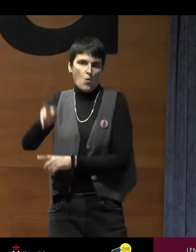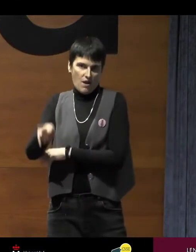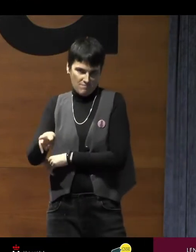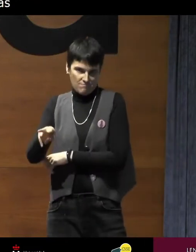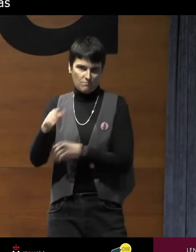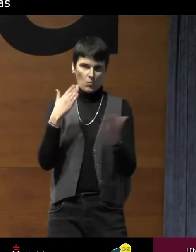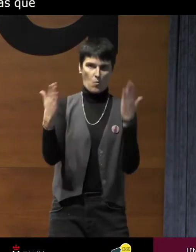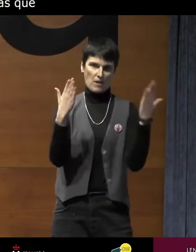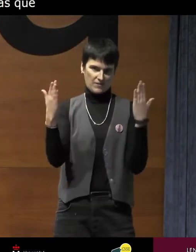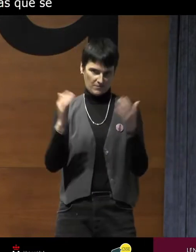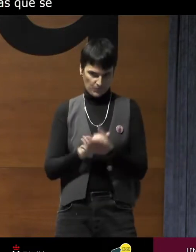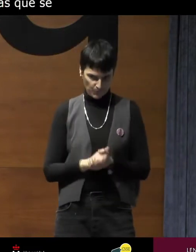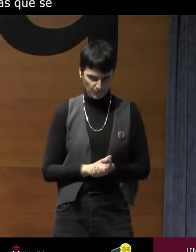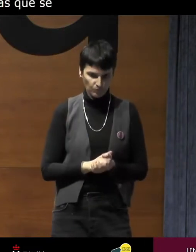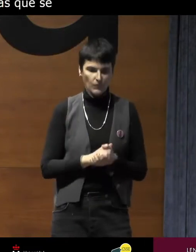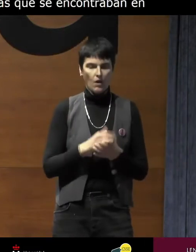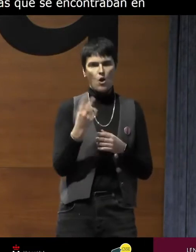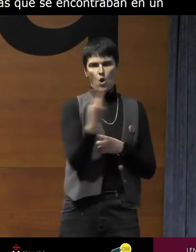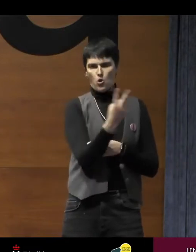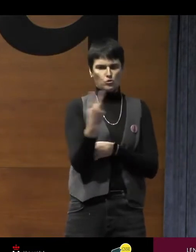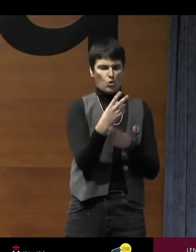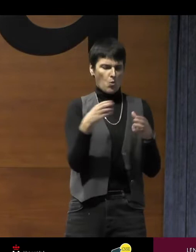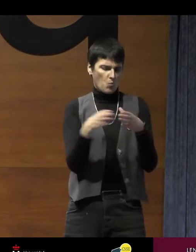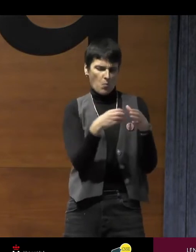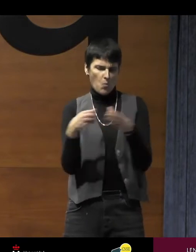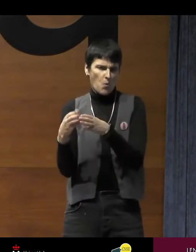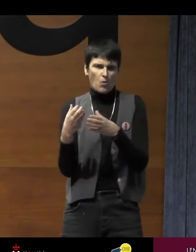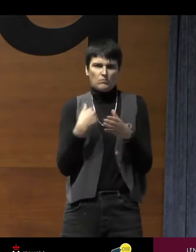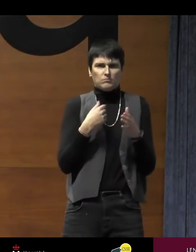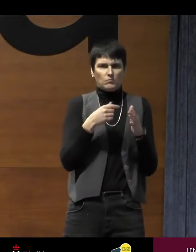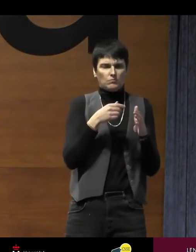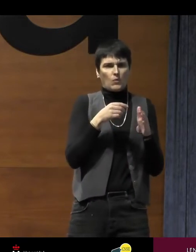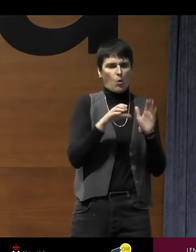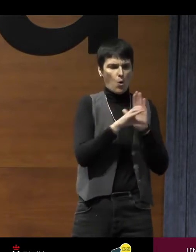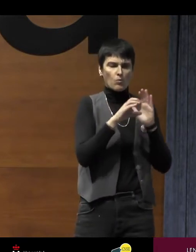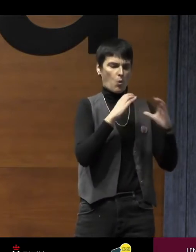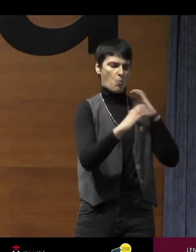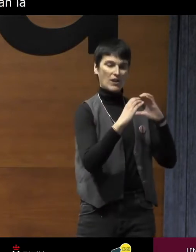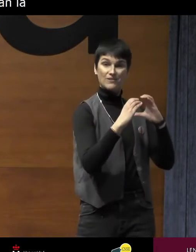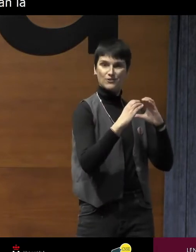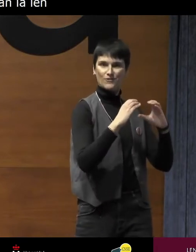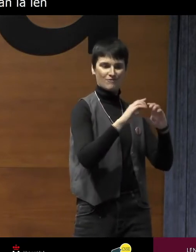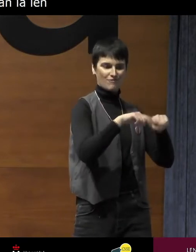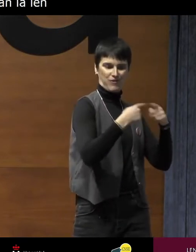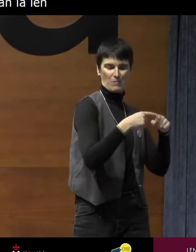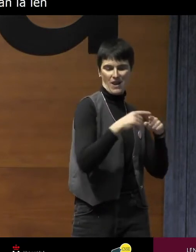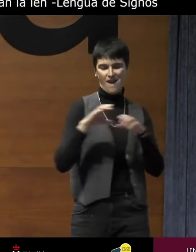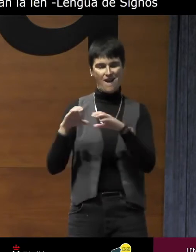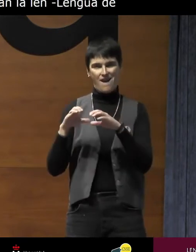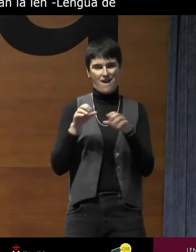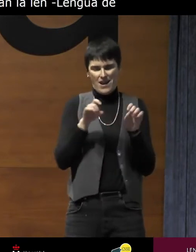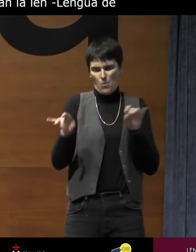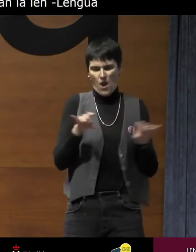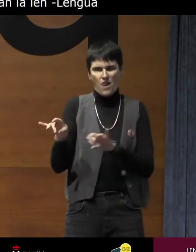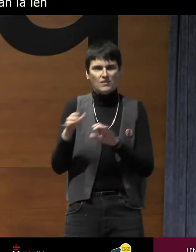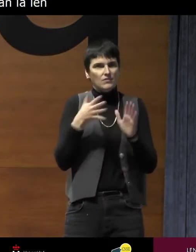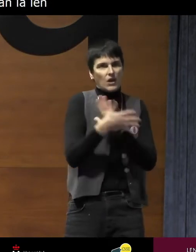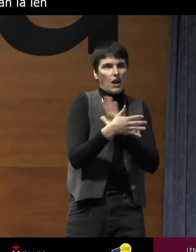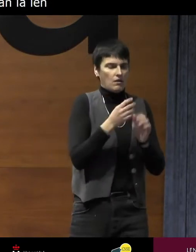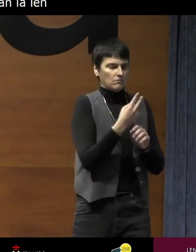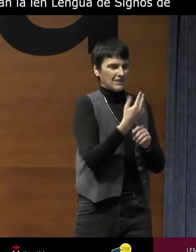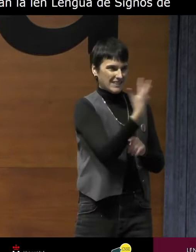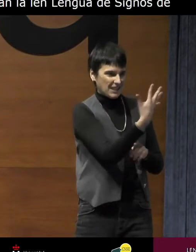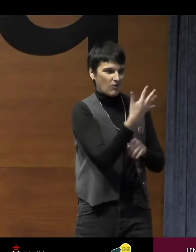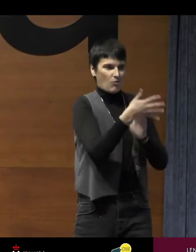un momento vital en el cual estaban aprendiendo la lengua de signos de manera formal. Y el otro grupo jamás se había enfrentado a esta situación.